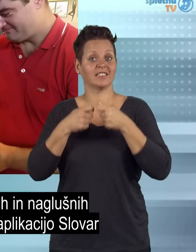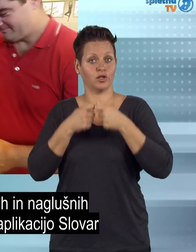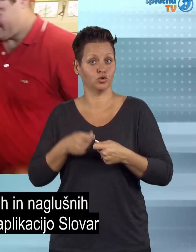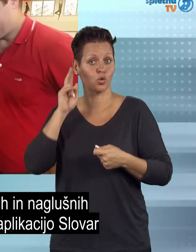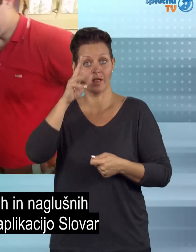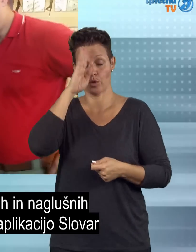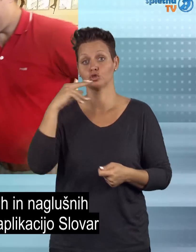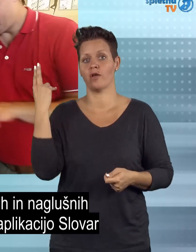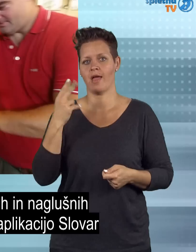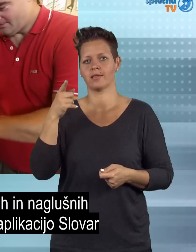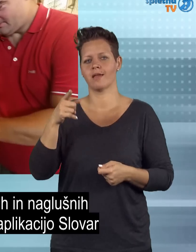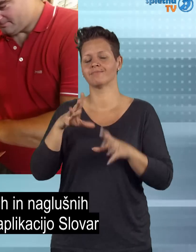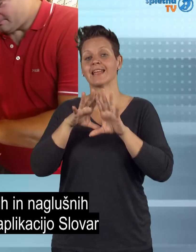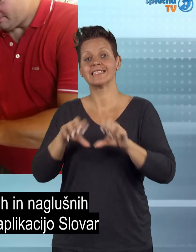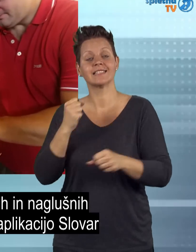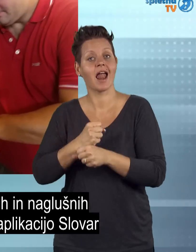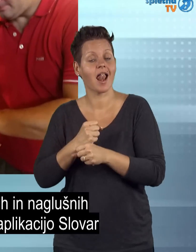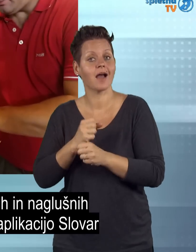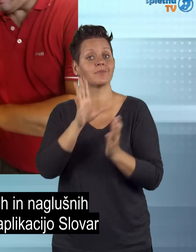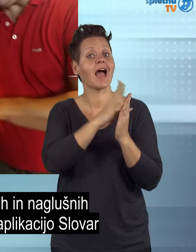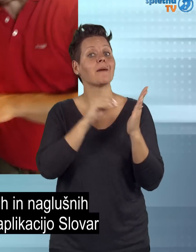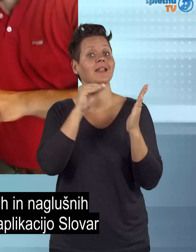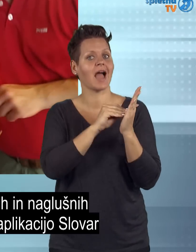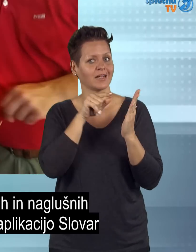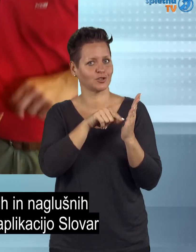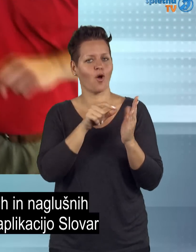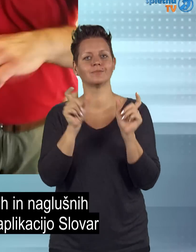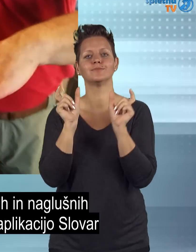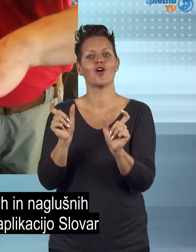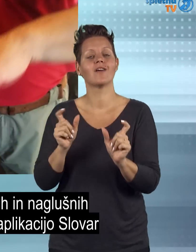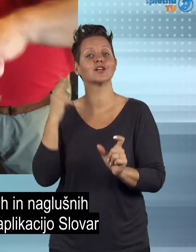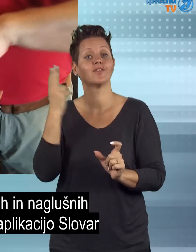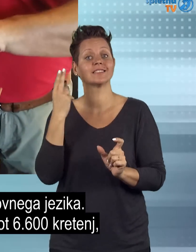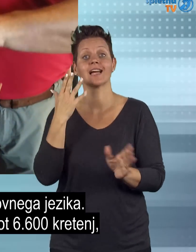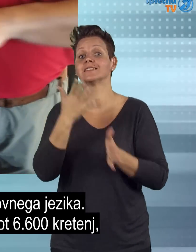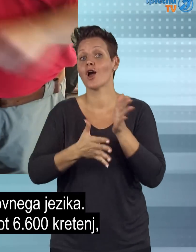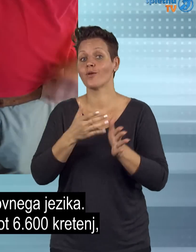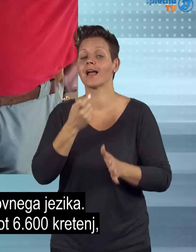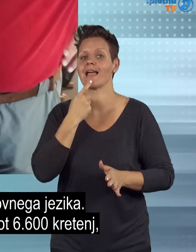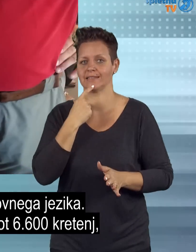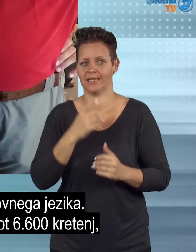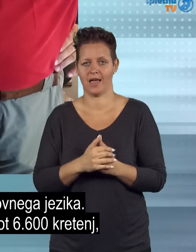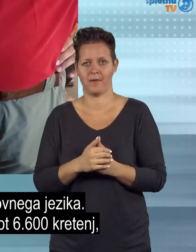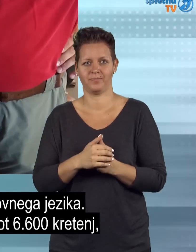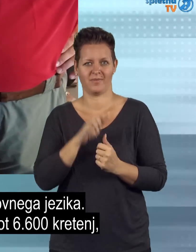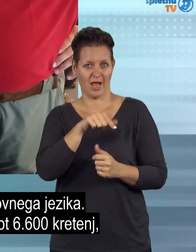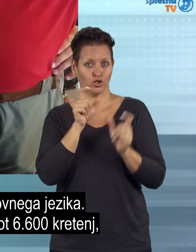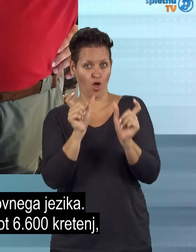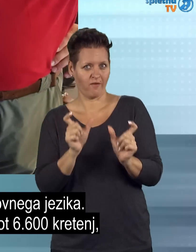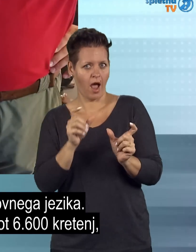Zveza društev gluhih in naglušnih Slovenije je izdelala aplikacijo Slovar slovenskega znakovnega jezika. Slovar